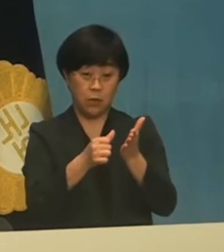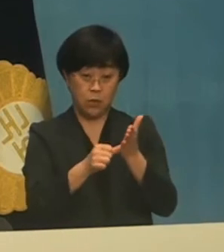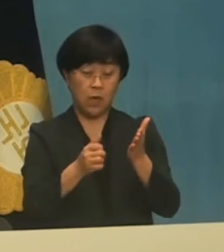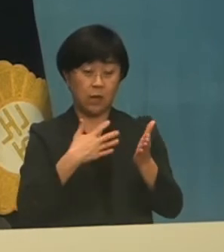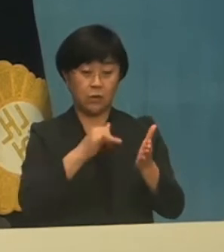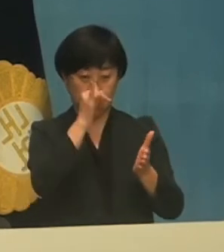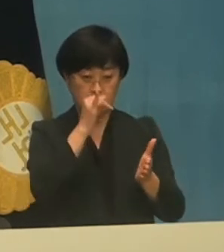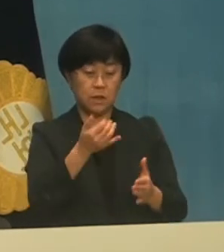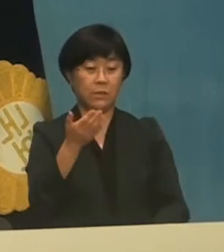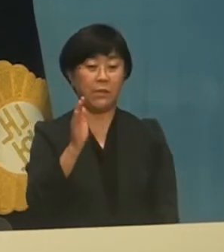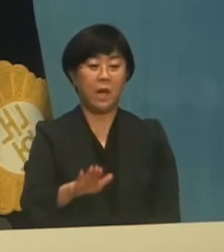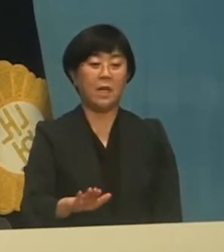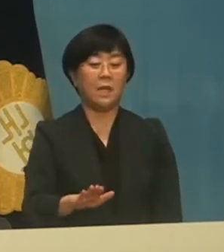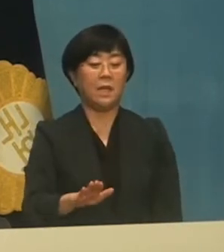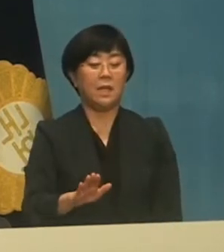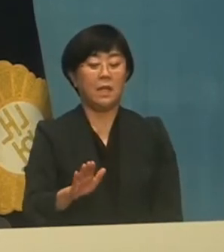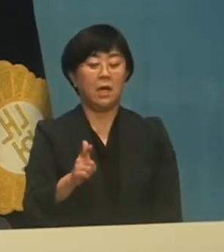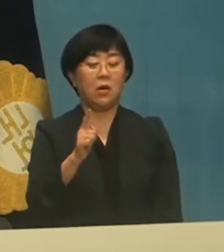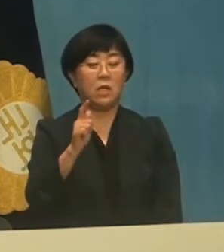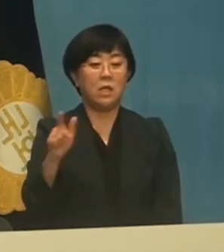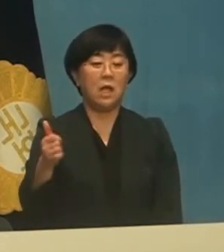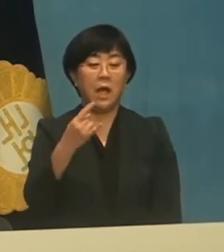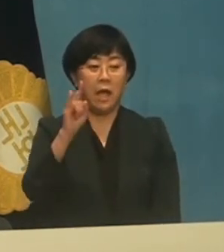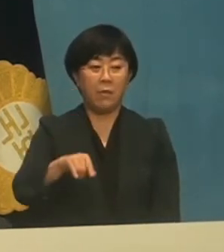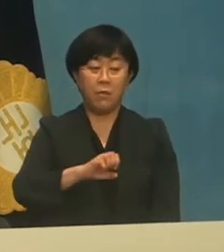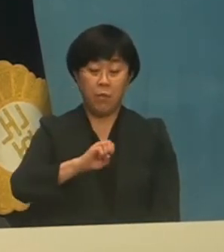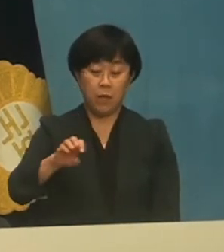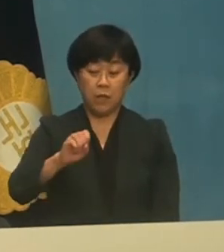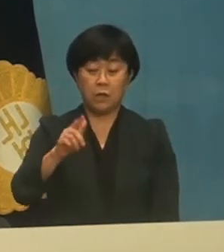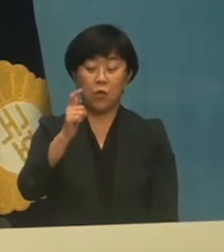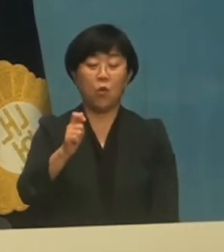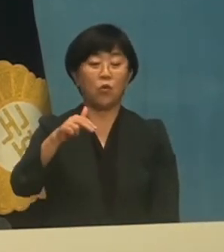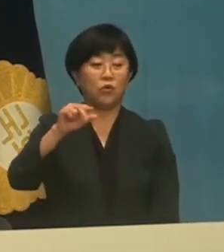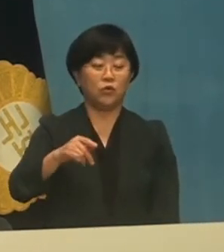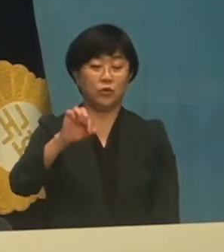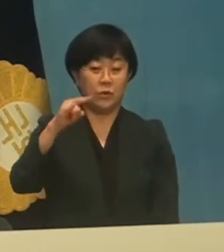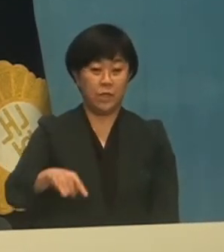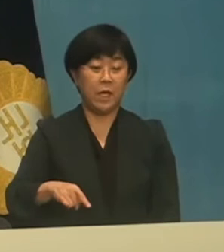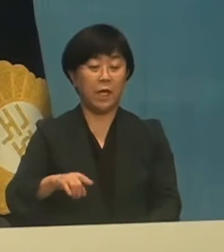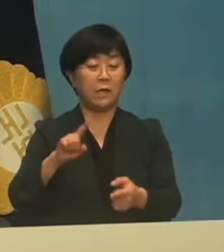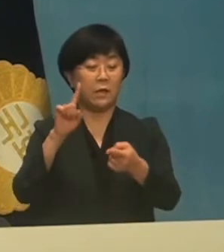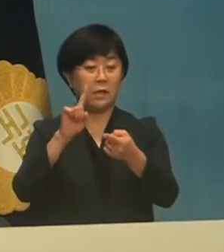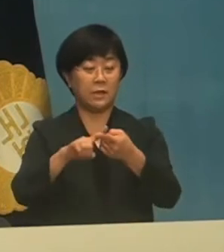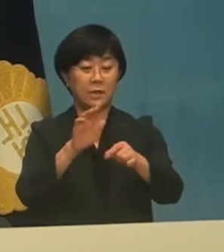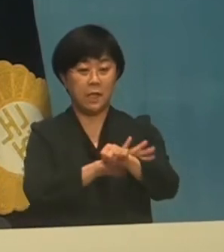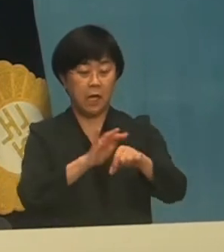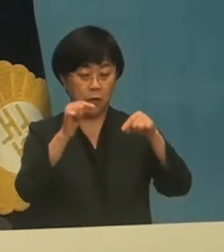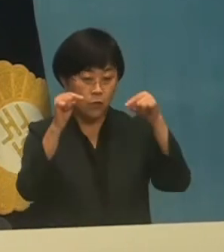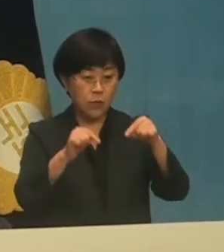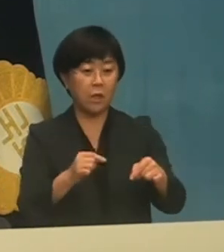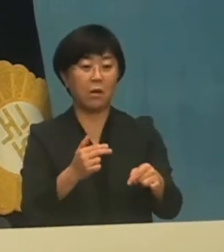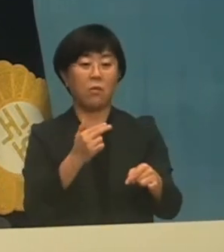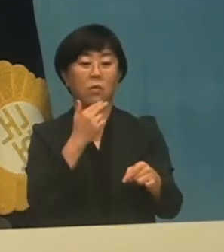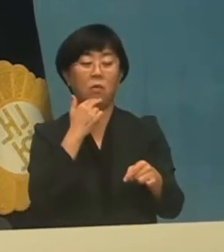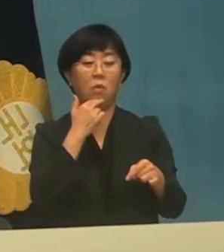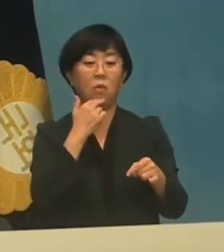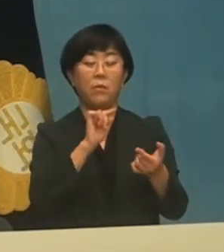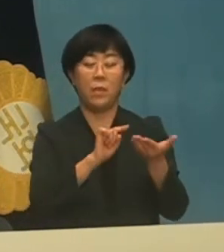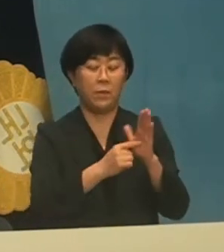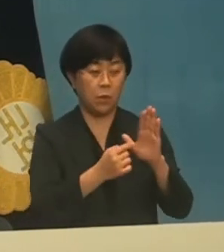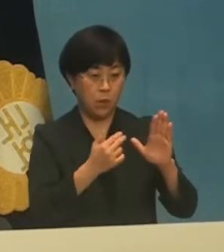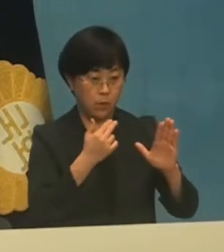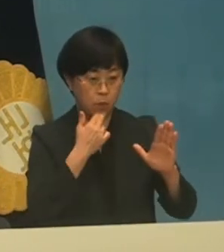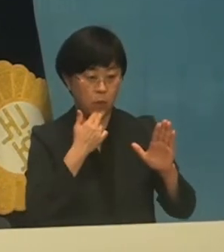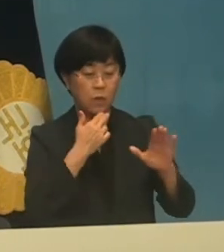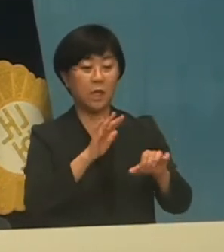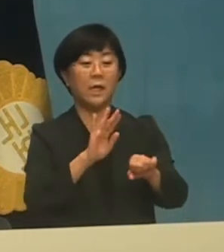있지만 실제로 고준위 핵폐기물의 것에 대해서는 제대로 논의하지 않고 다루지 않았기 때문에 이런